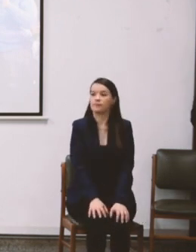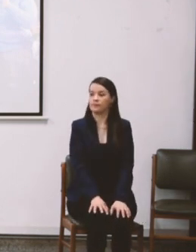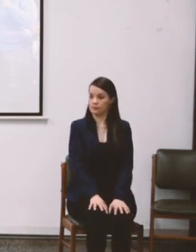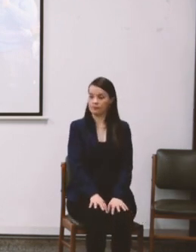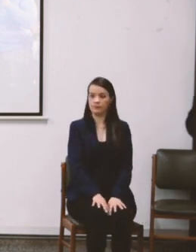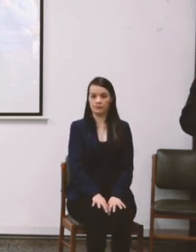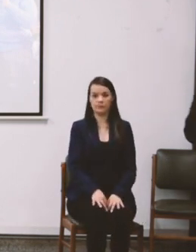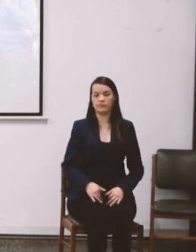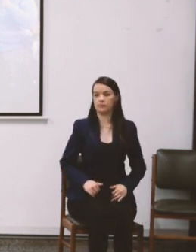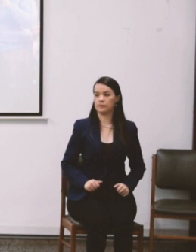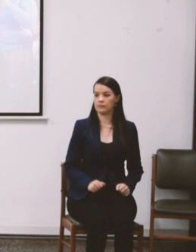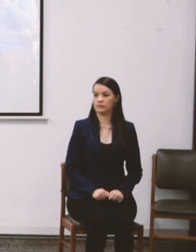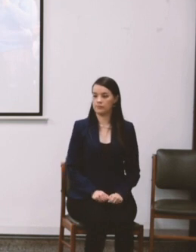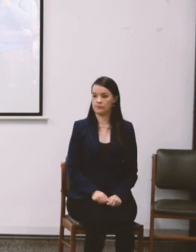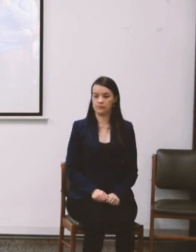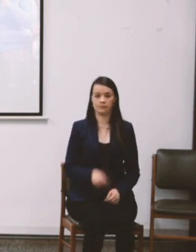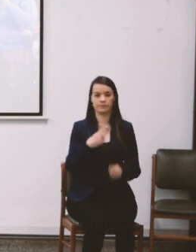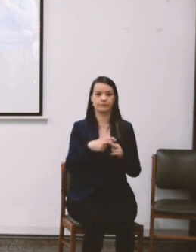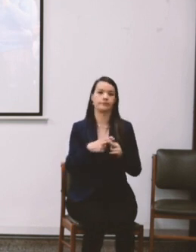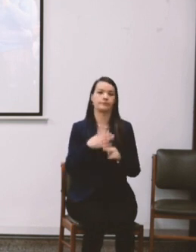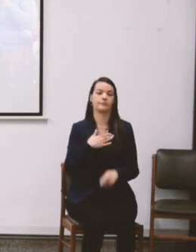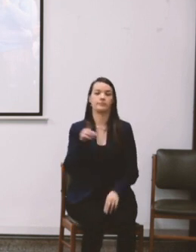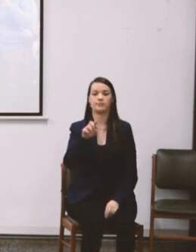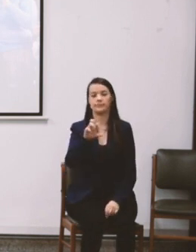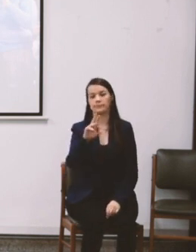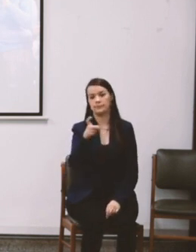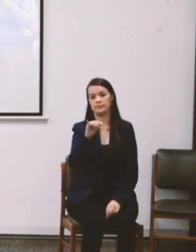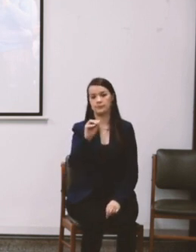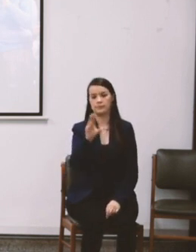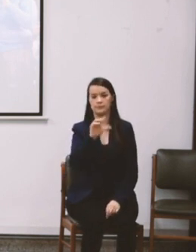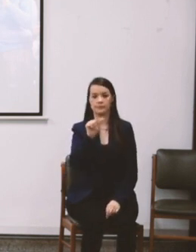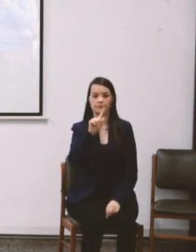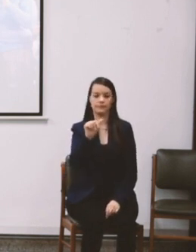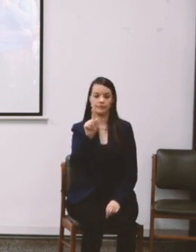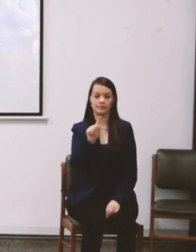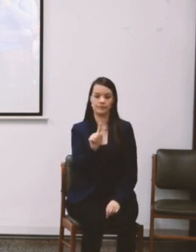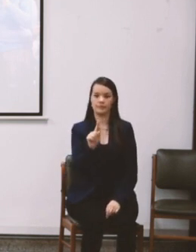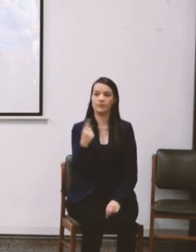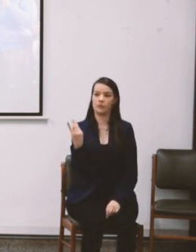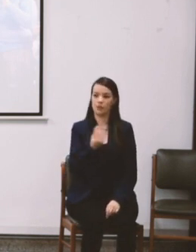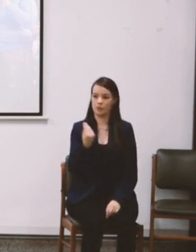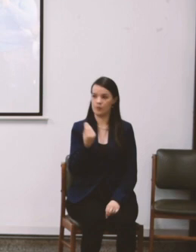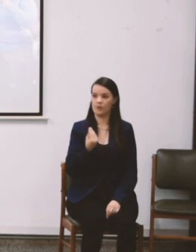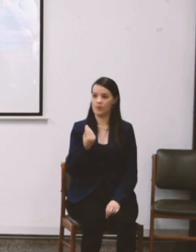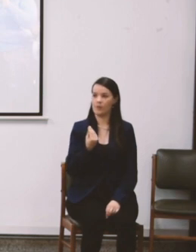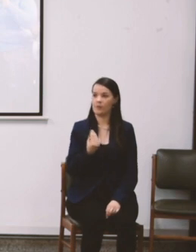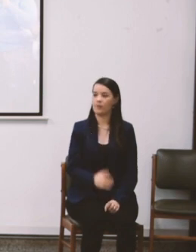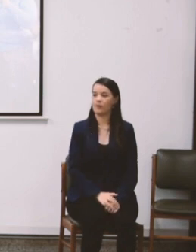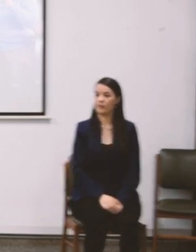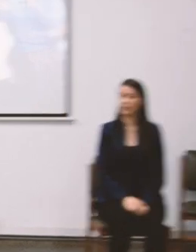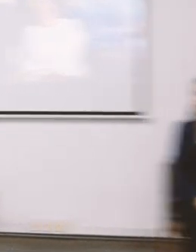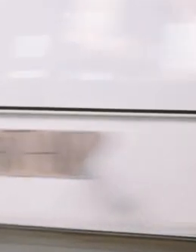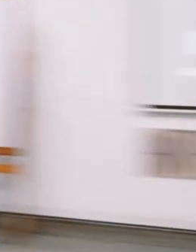Hola, Jonathan, ¿cómo estás? Mi nombre es Sergio Casas. Estamos aquí un grupo de compañeros